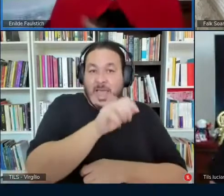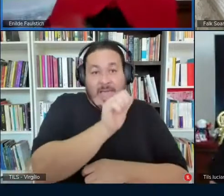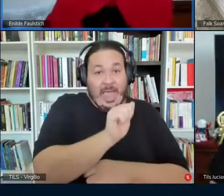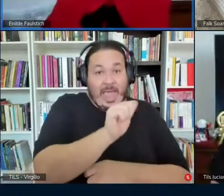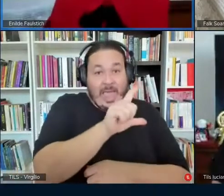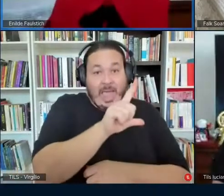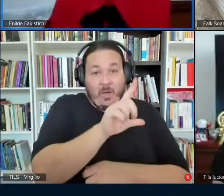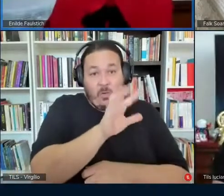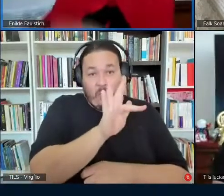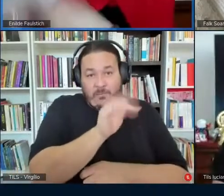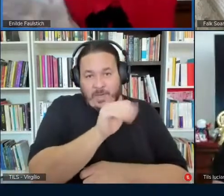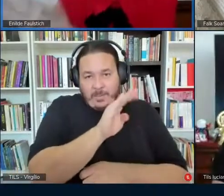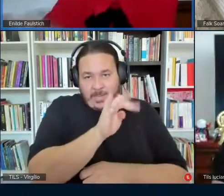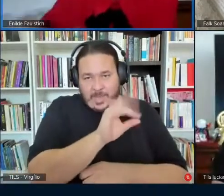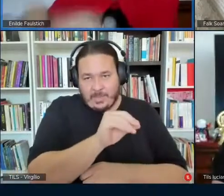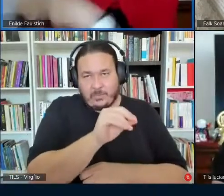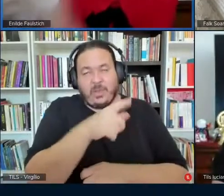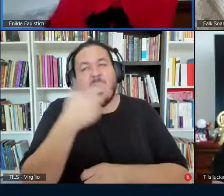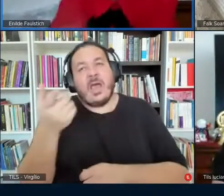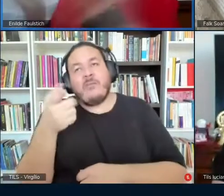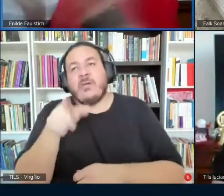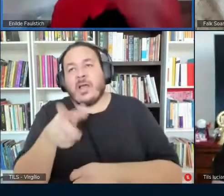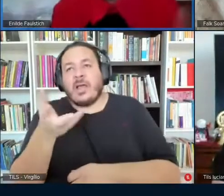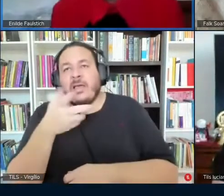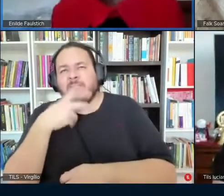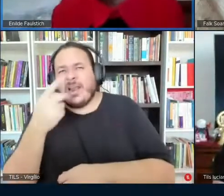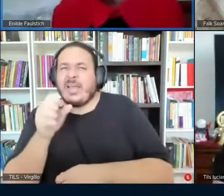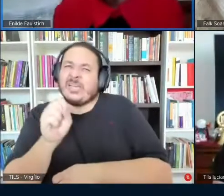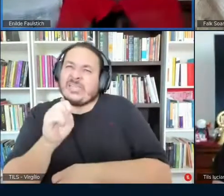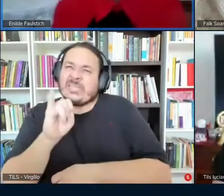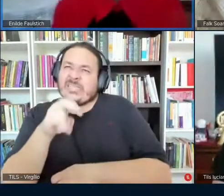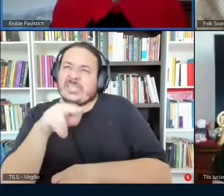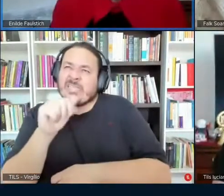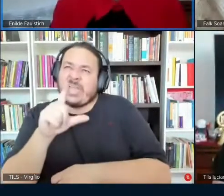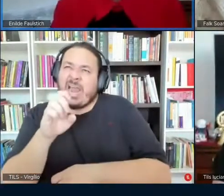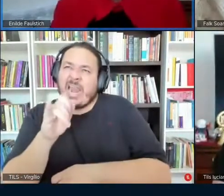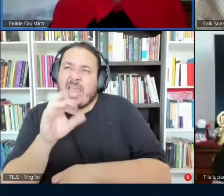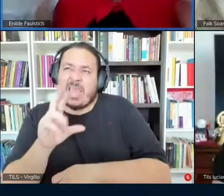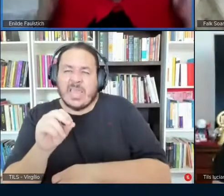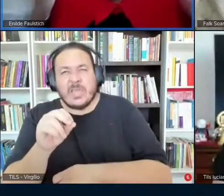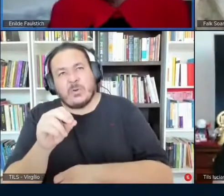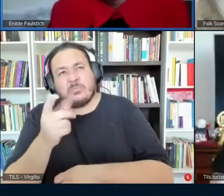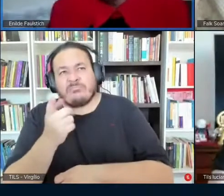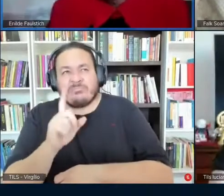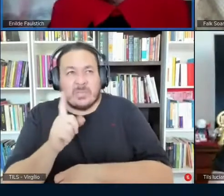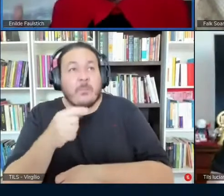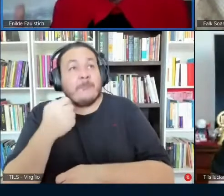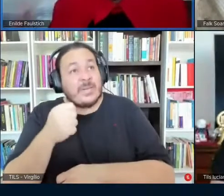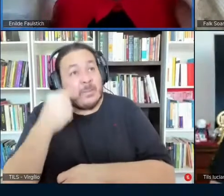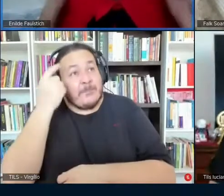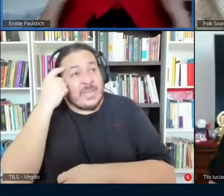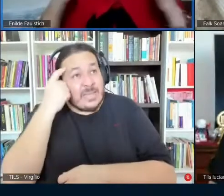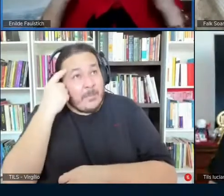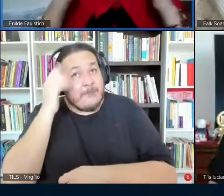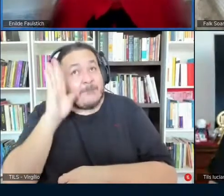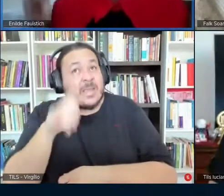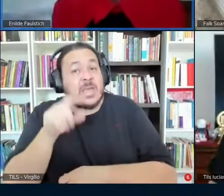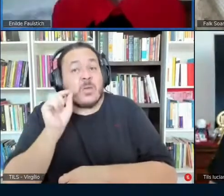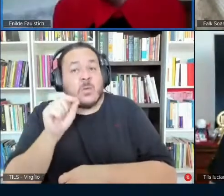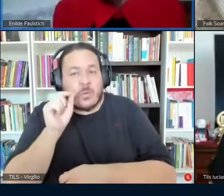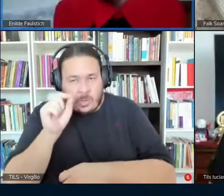que vocês querem ficar chamando de sinaleiro, sinal não sei das coisas, que não cola porque fica ruim, você tem que pensar isso dentro de uma